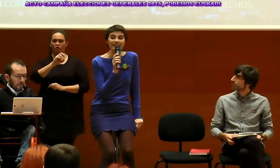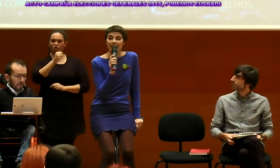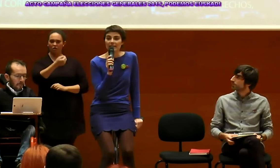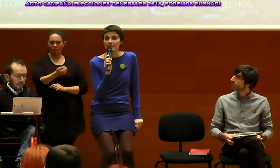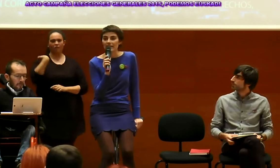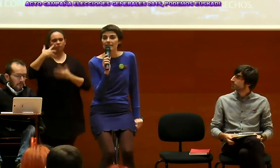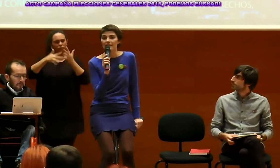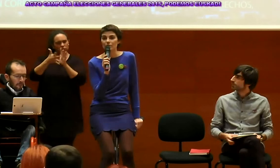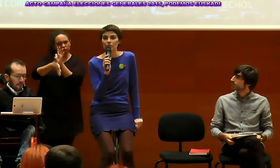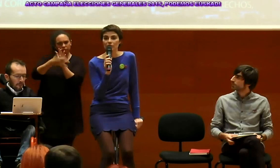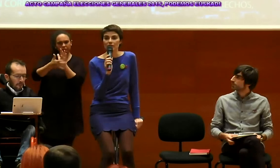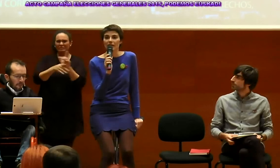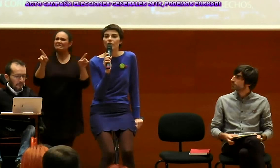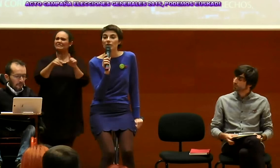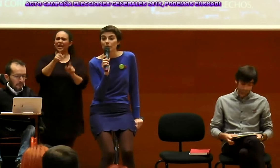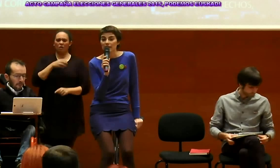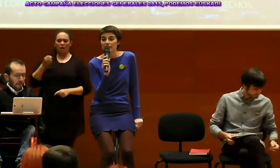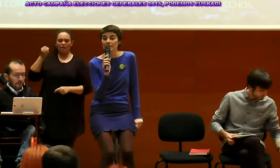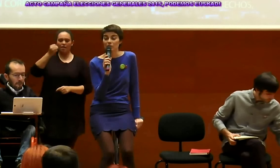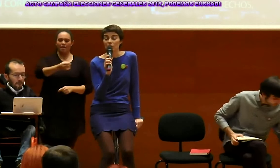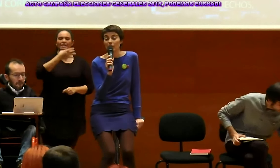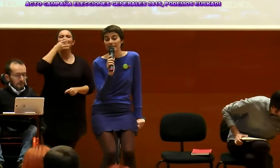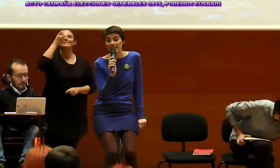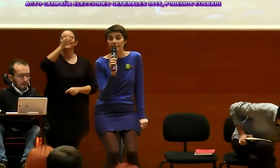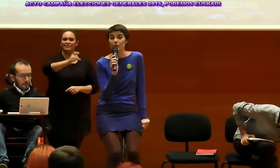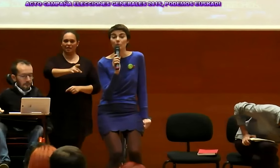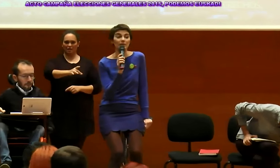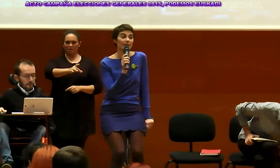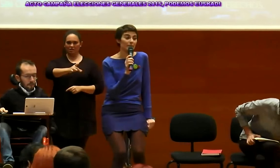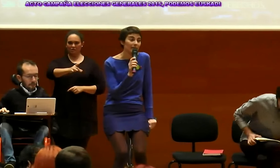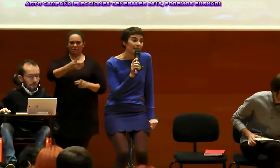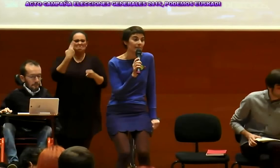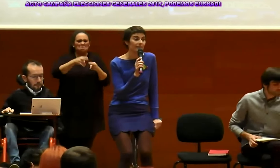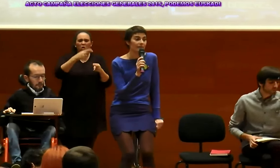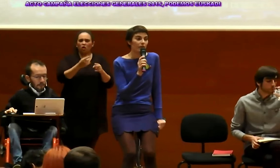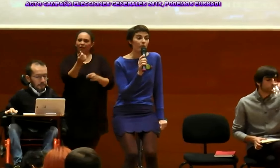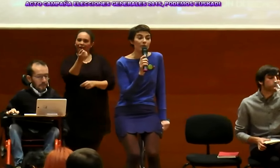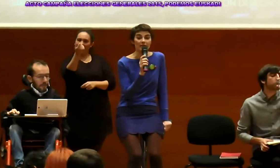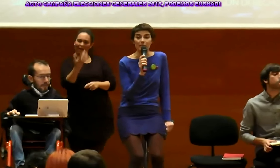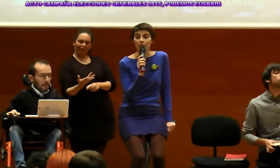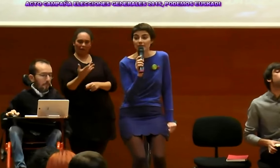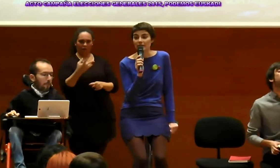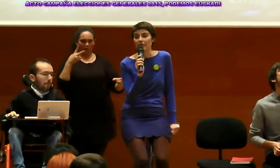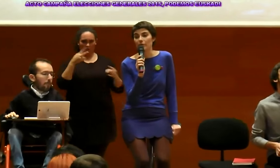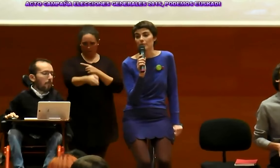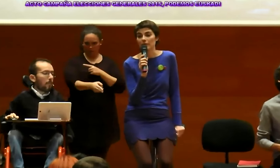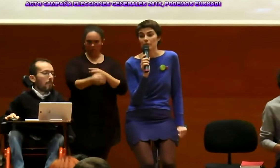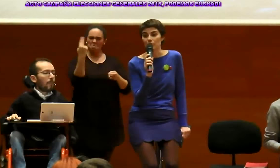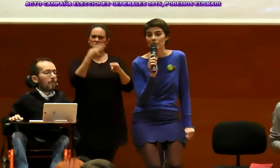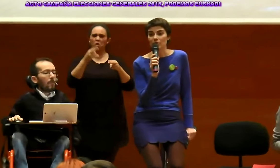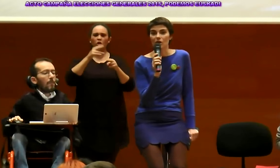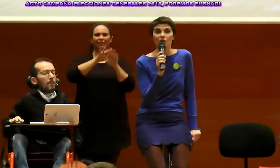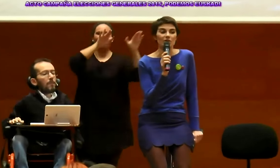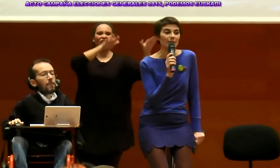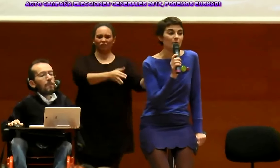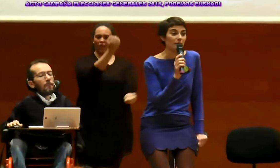de que llegue quien llegue a las instituciones. No se pueda seguir haciendo política de amiguetes. No puedan hacer política en favor del poder